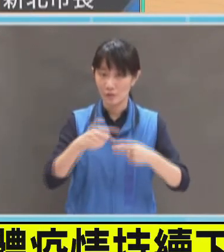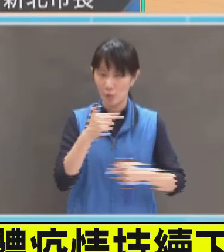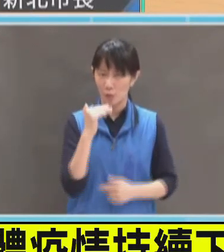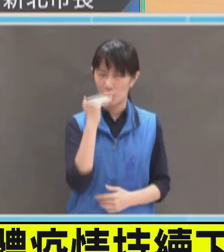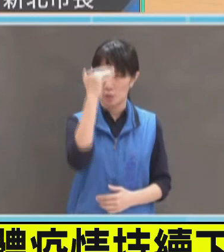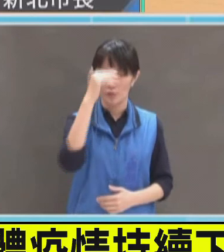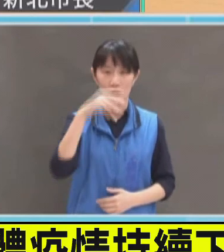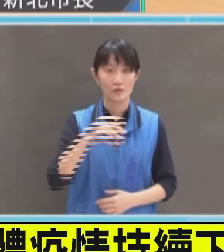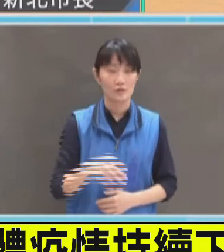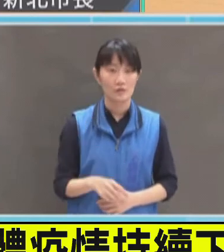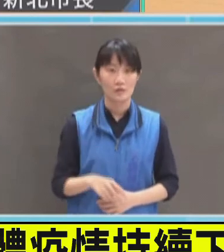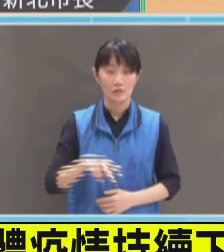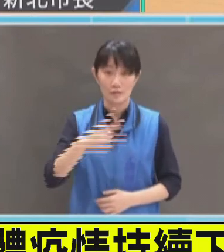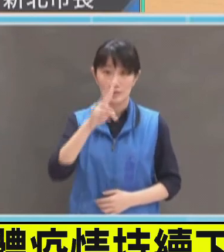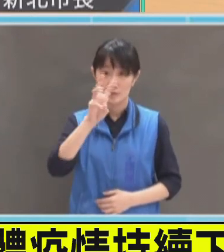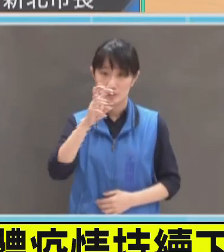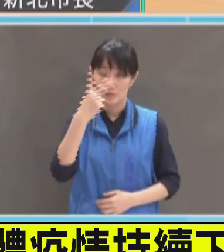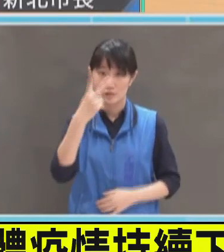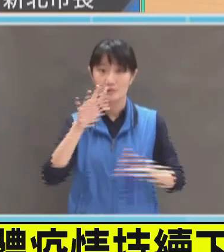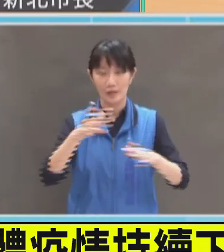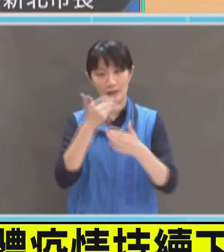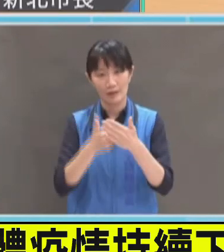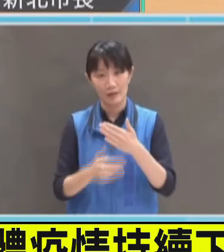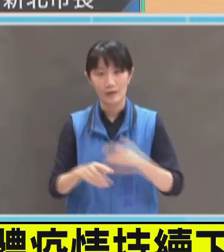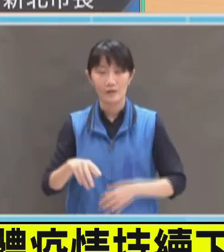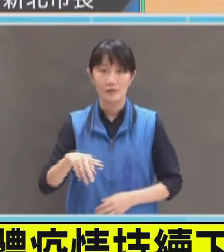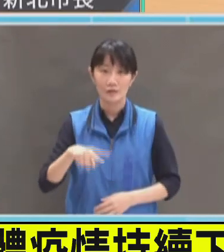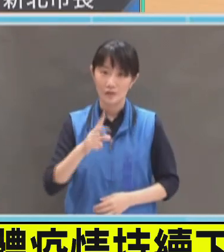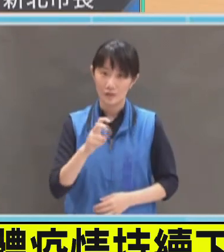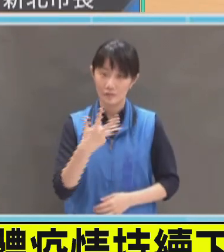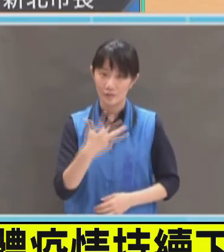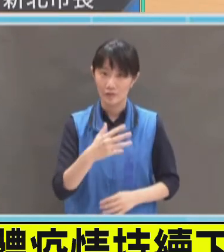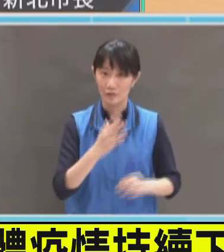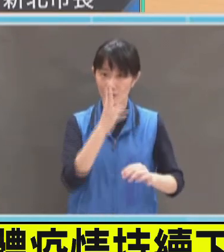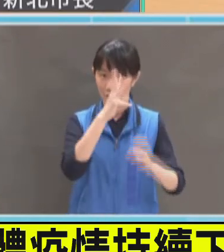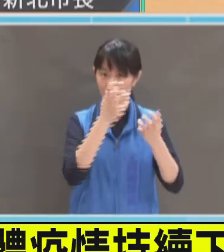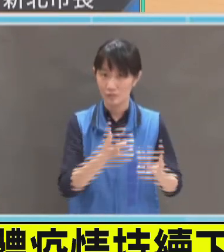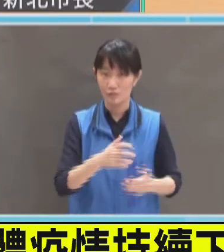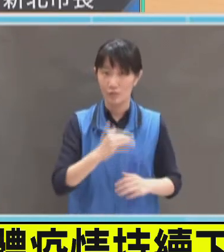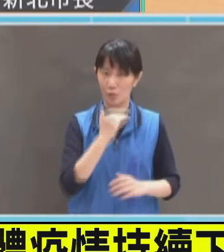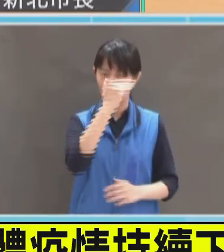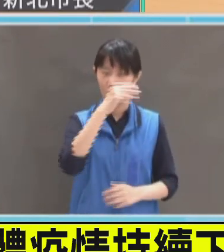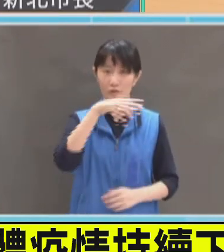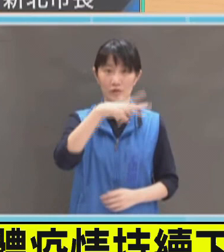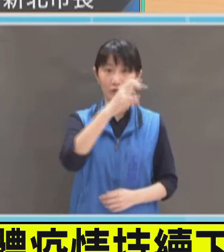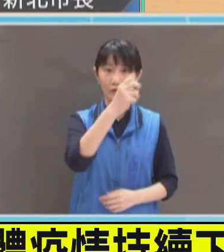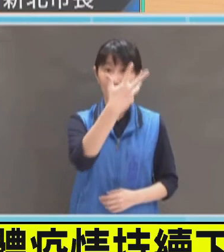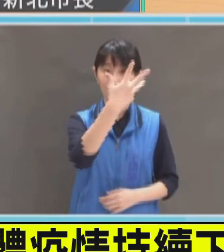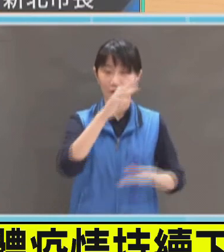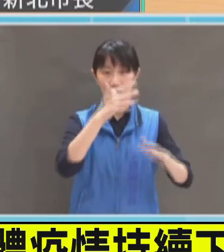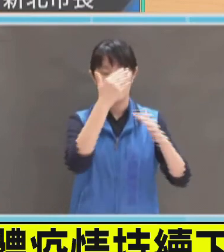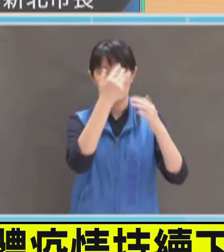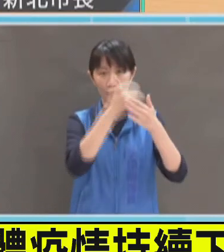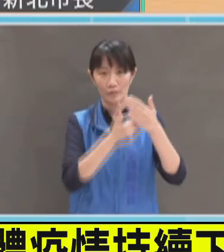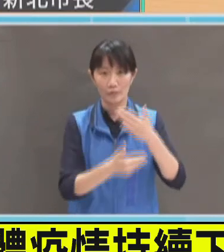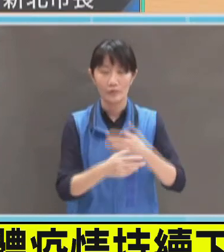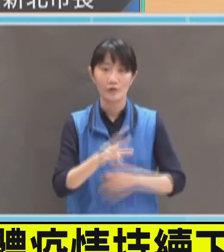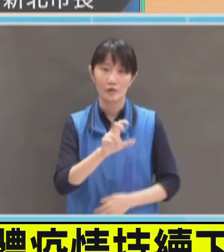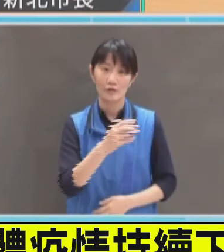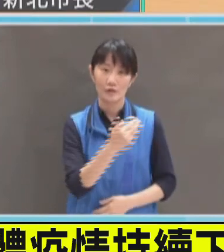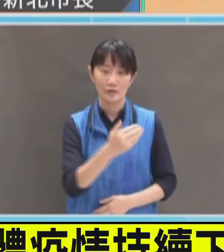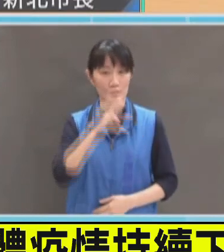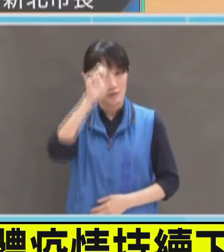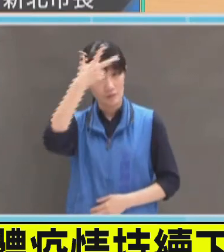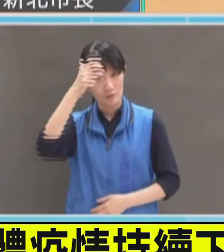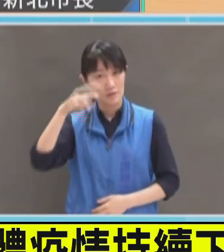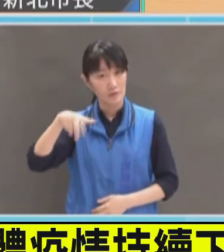峰二百三十二，现在是一百二十八。三重最高峰两百零八，现在是七十九。新庄